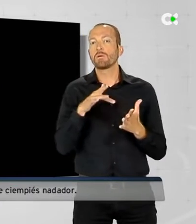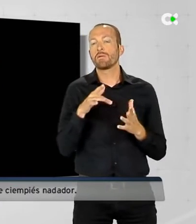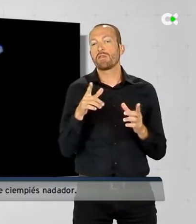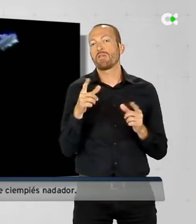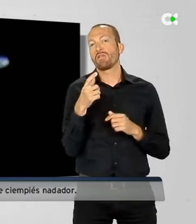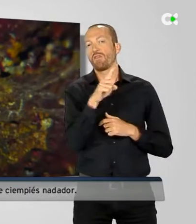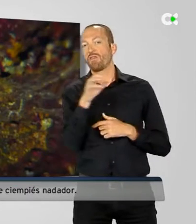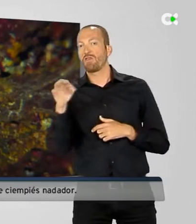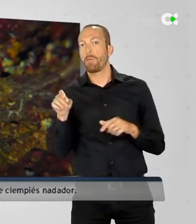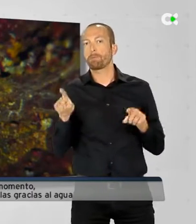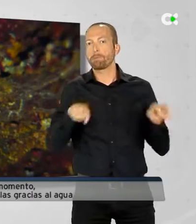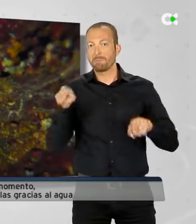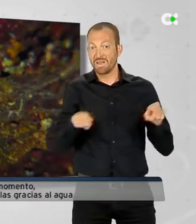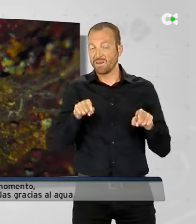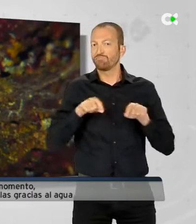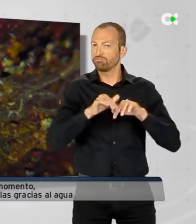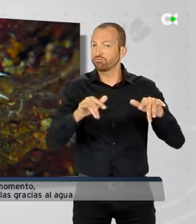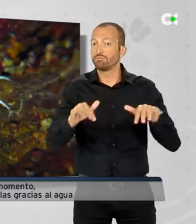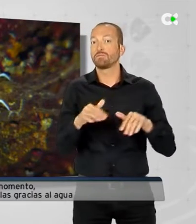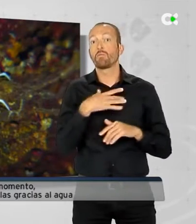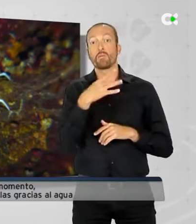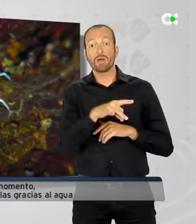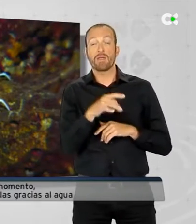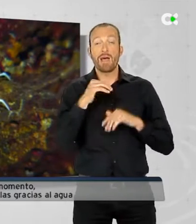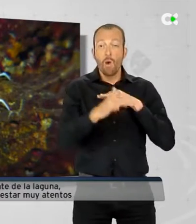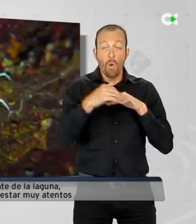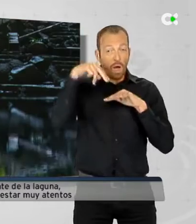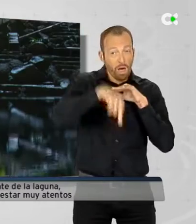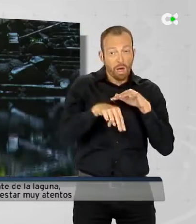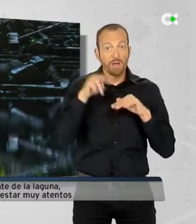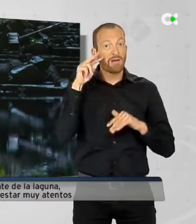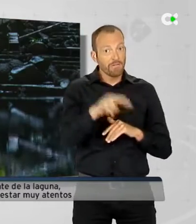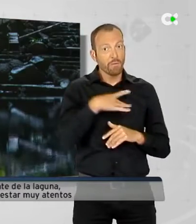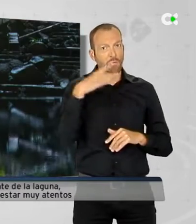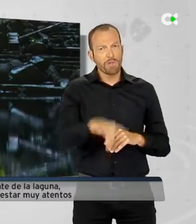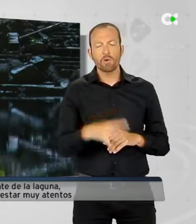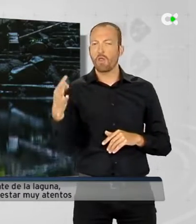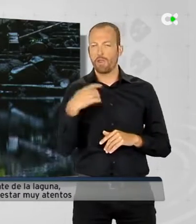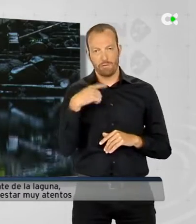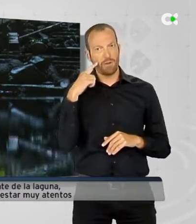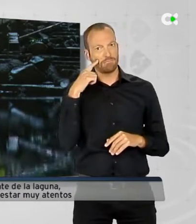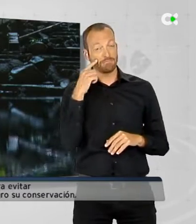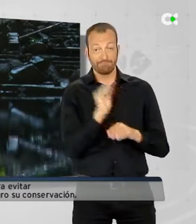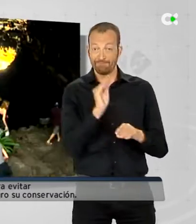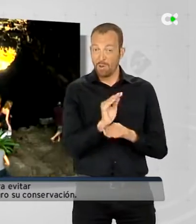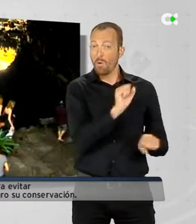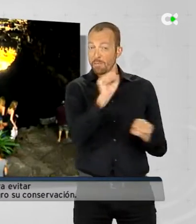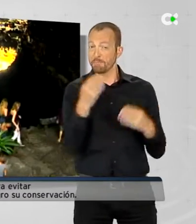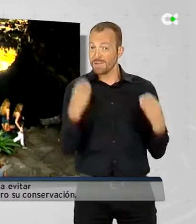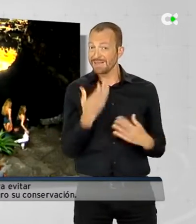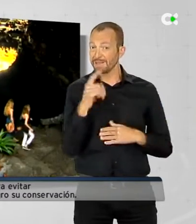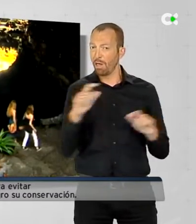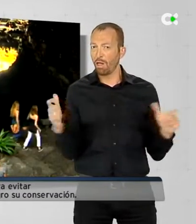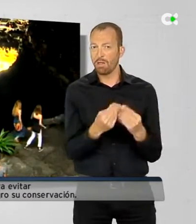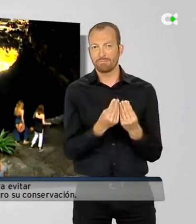ciempiés nadador. De momento es posible verlas gracias al agua transparente de la laguna, pero hay que estar muy atentos para evitar que corra peligro